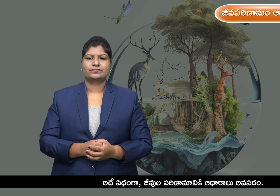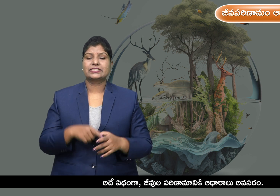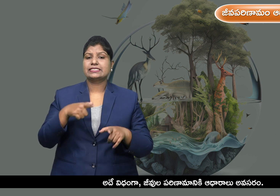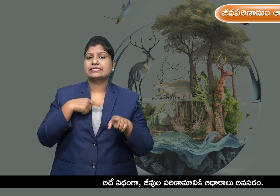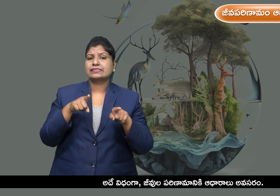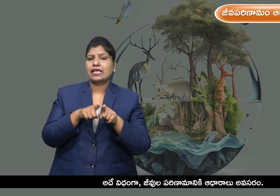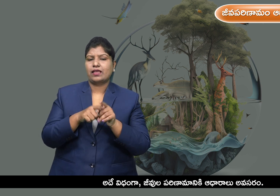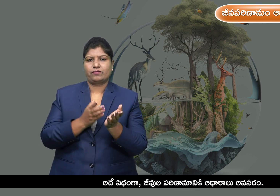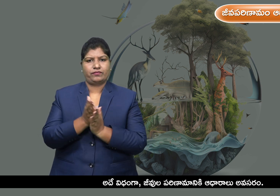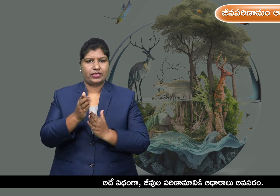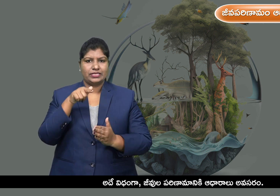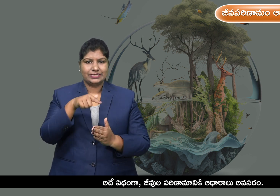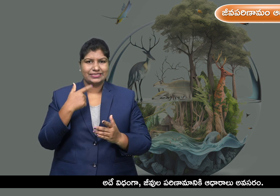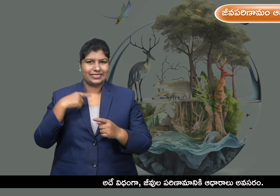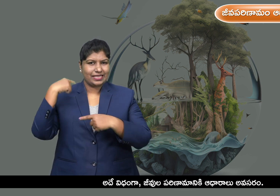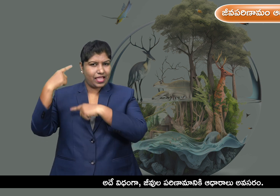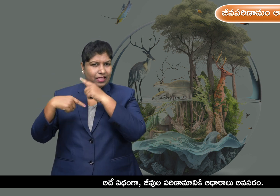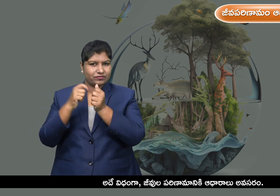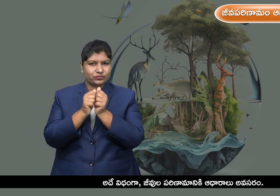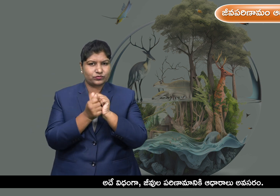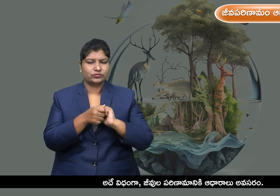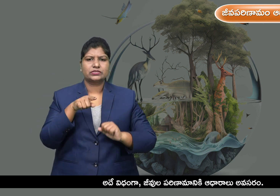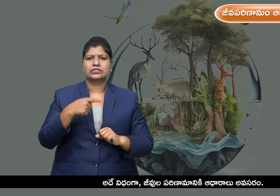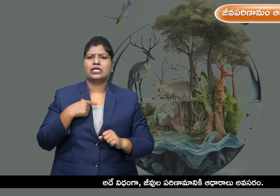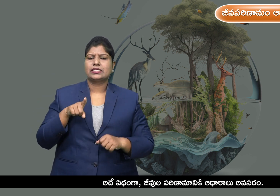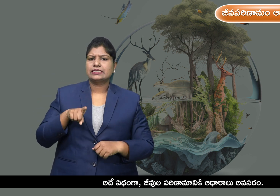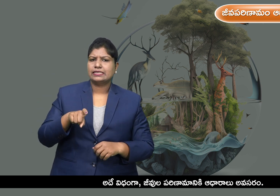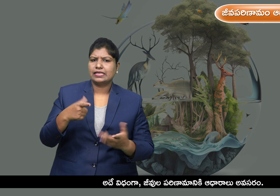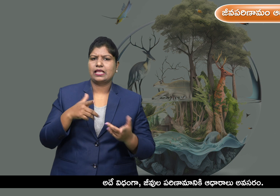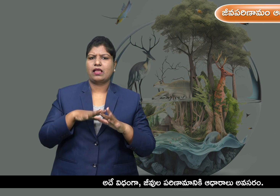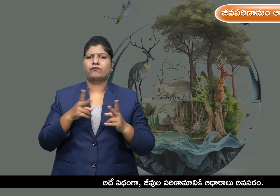అదేవిధంగా జీవుల పరిణామానికి ఆధారాలు అవసరం.